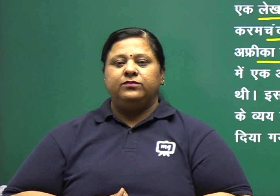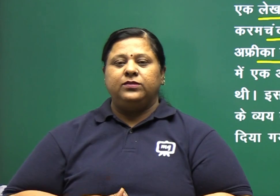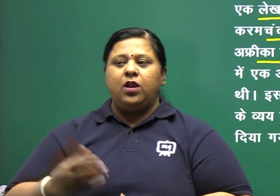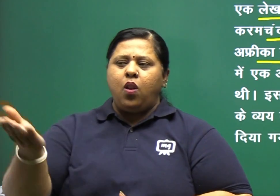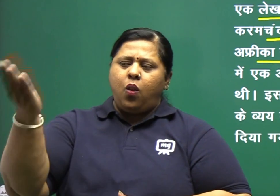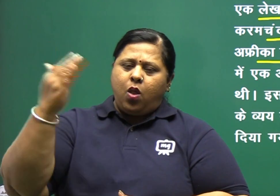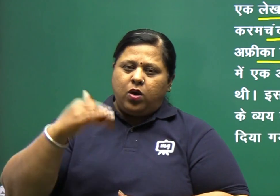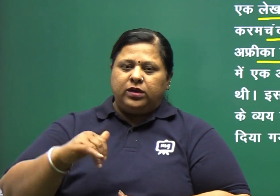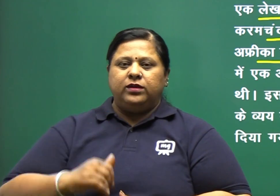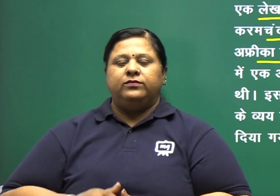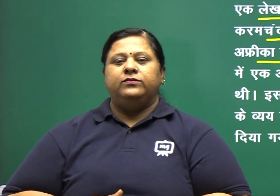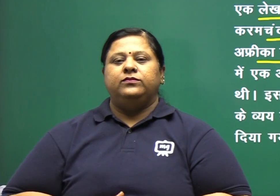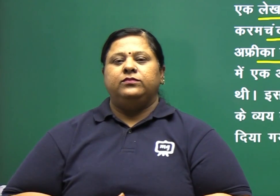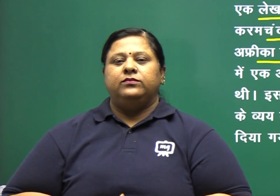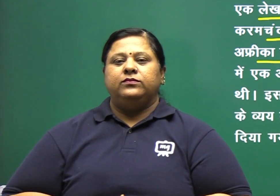लौटकर